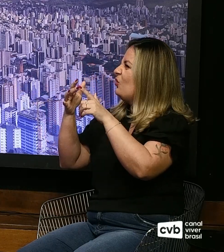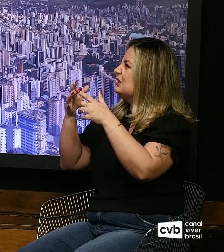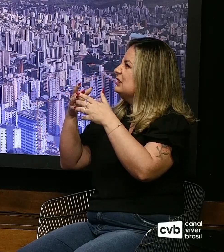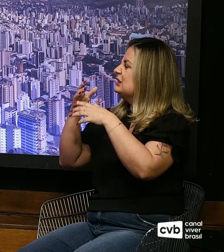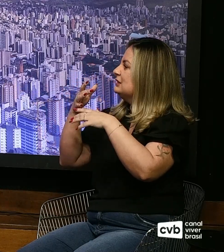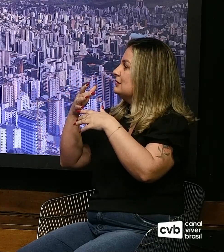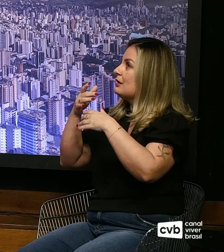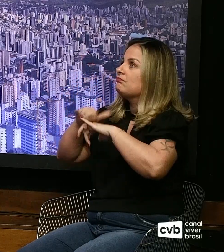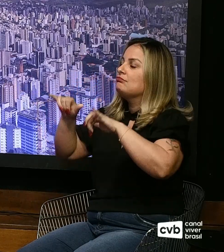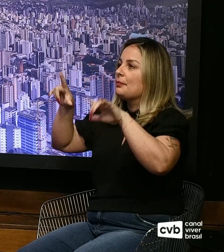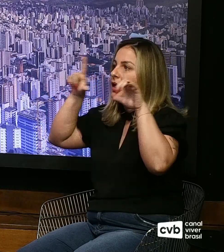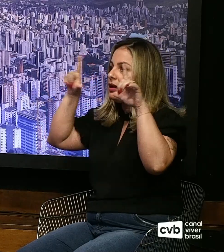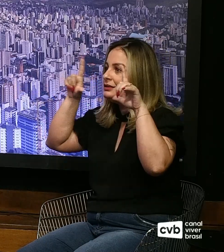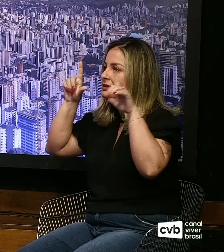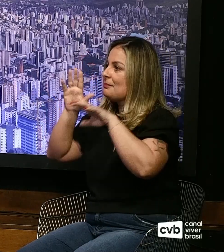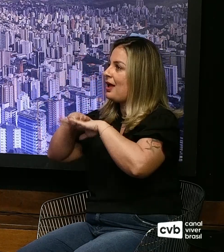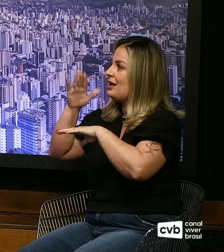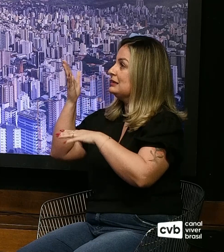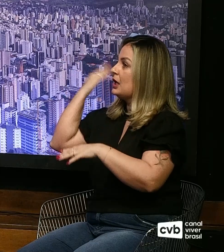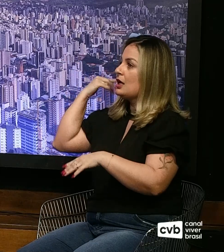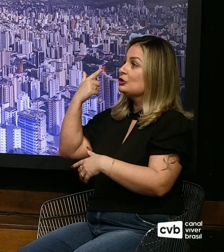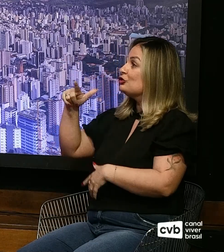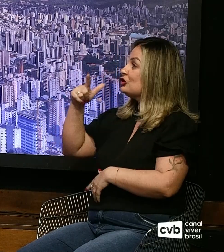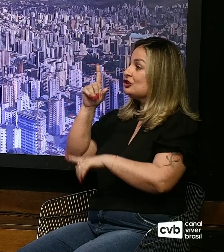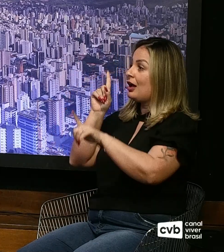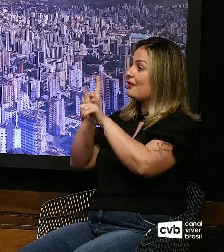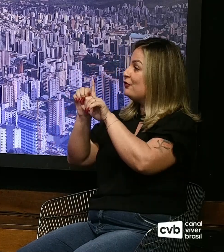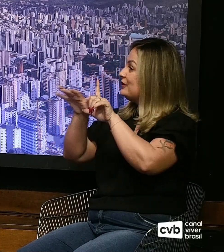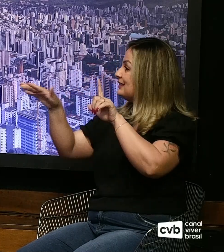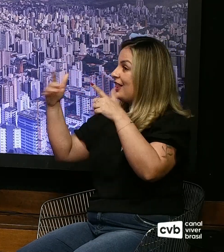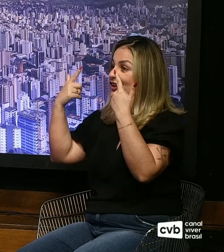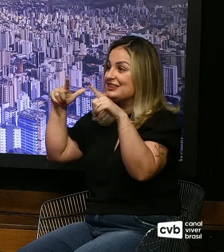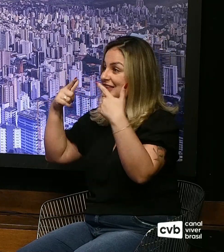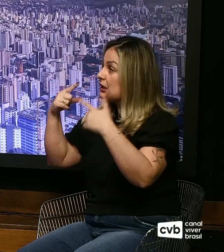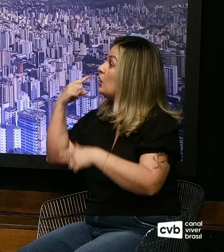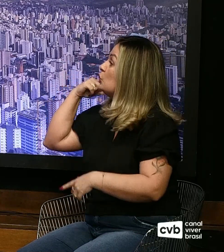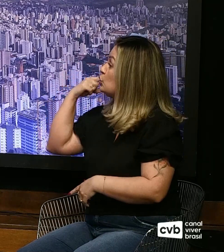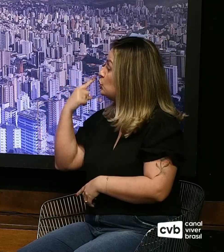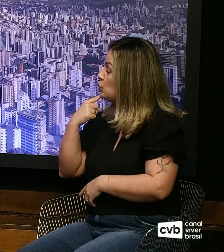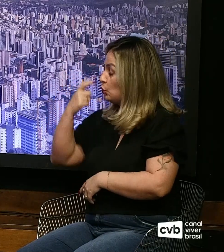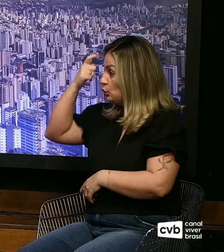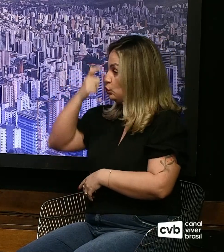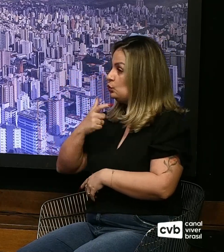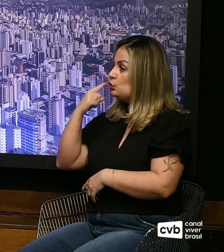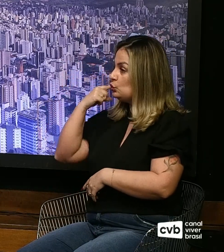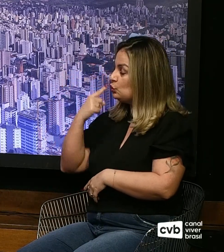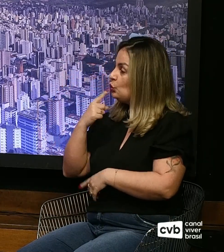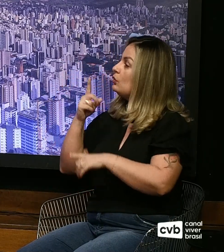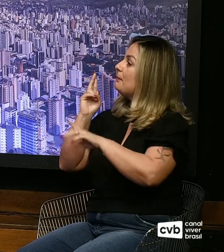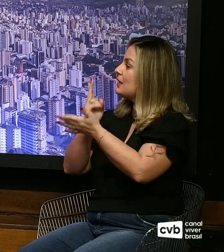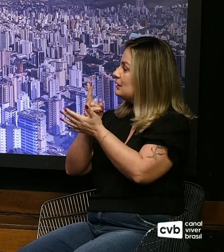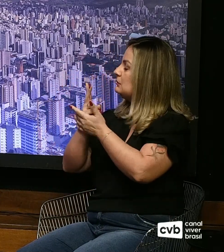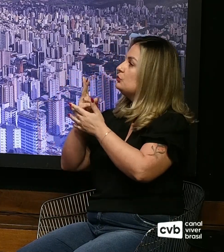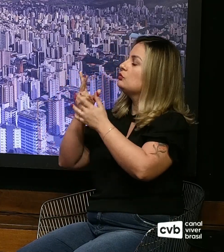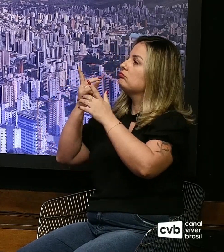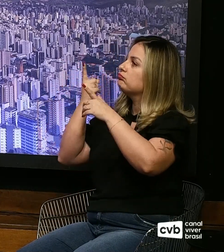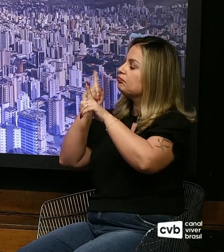A gente teve, muitas influências trouxeram, muitas influências surdos, a gente não tinha, tinha